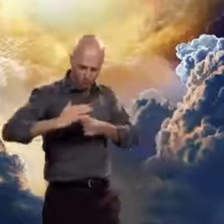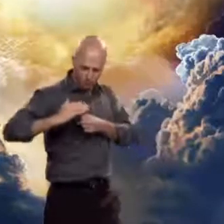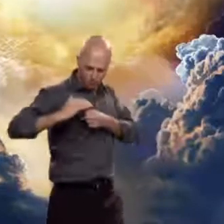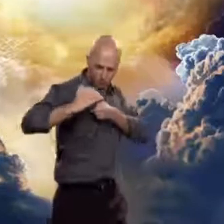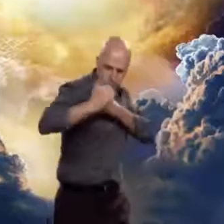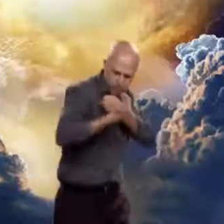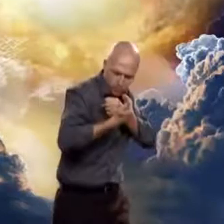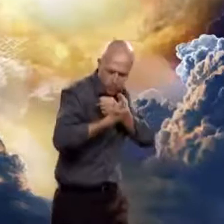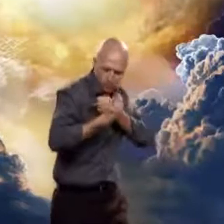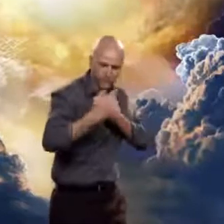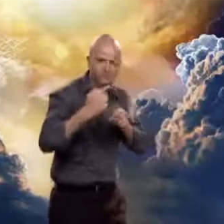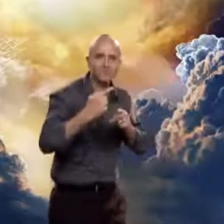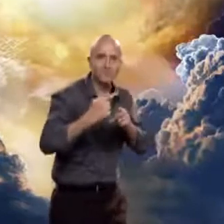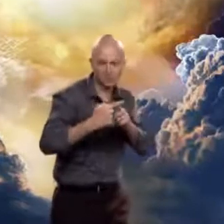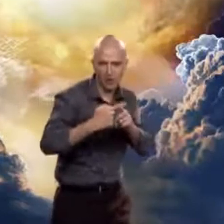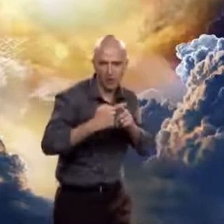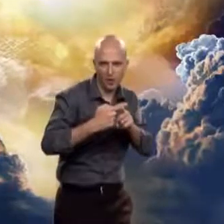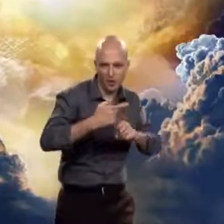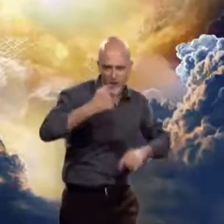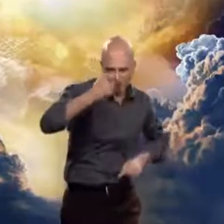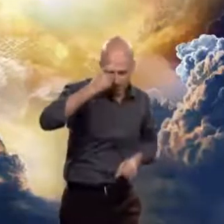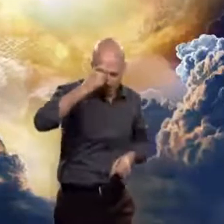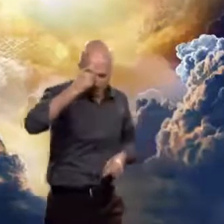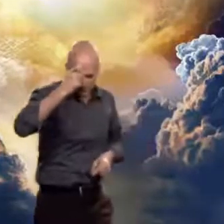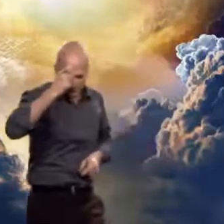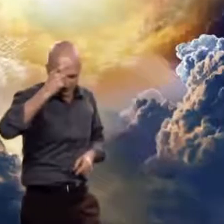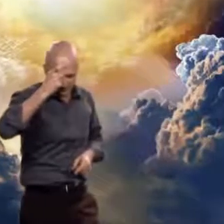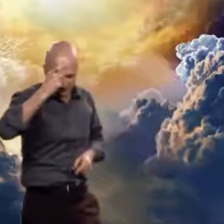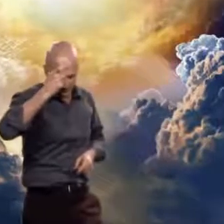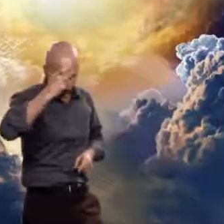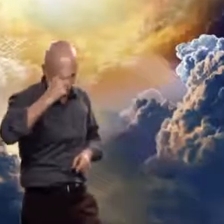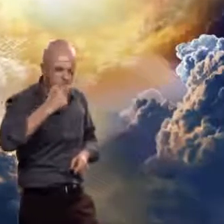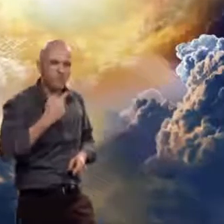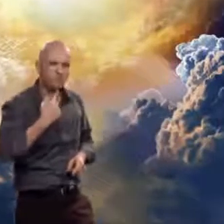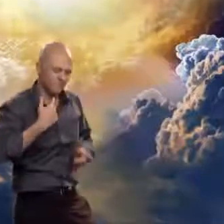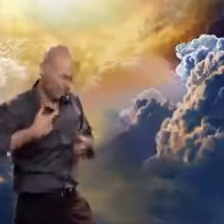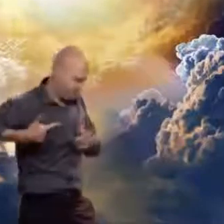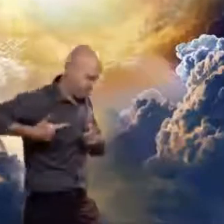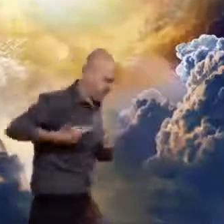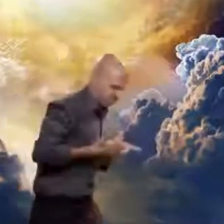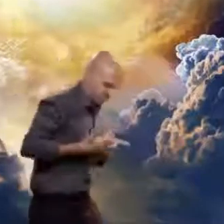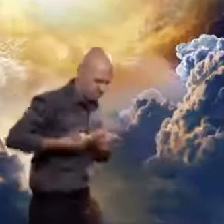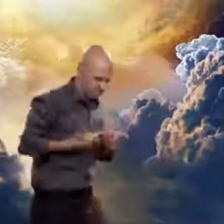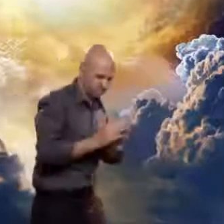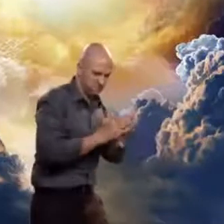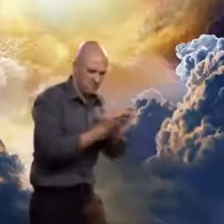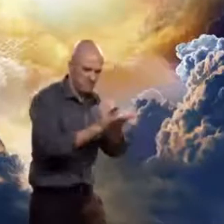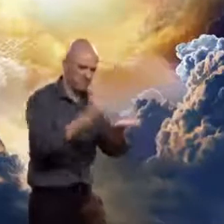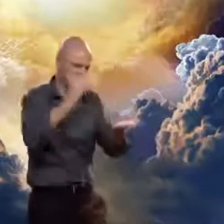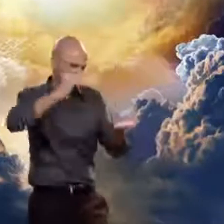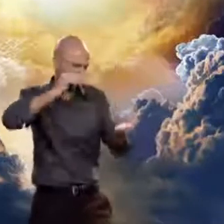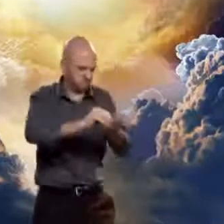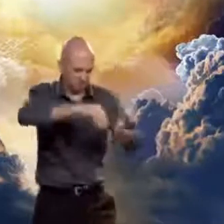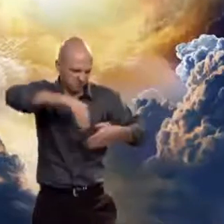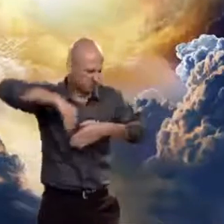poder ilusório do mal. Satanás utiliza todo artifício possível para impedir as pessoas de obterem conhecimento da Bíblia.